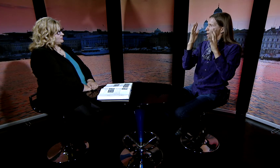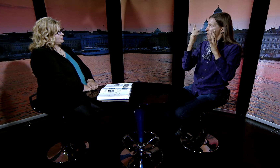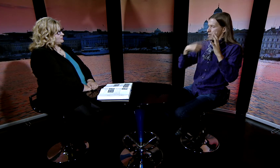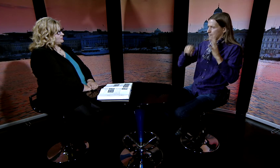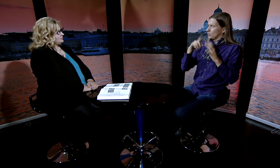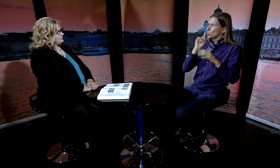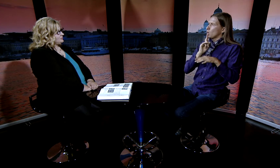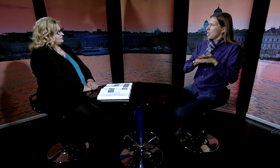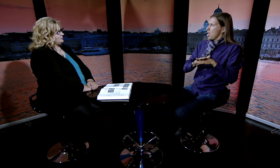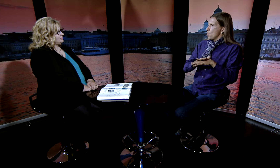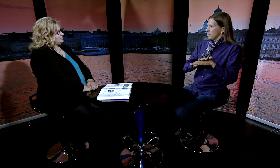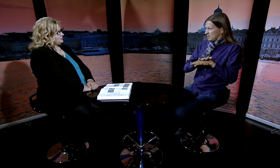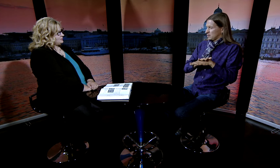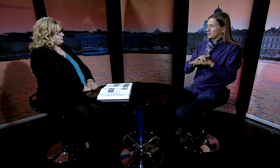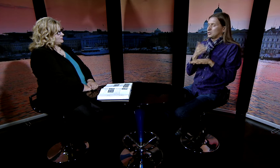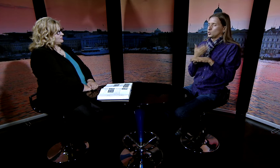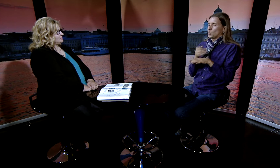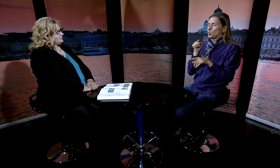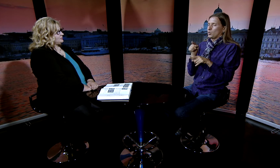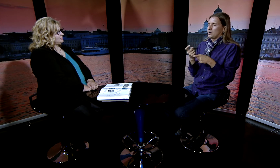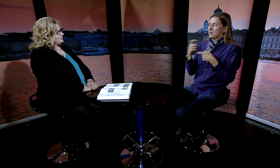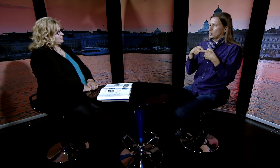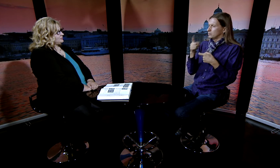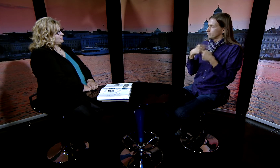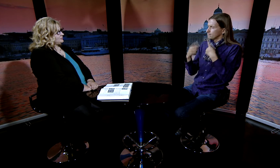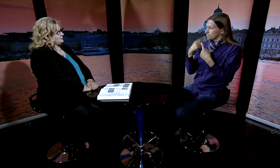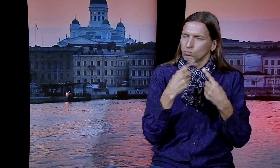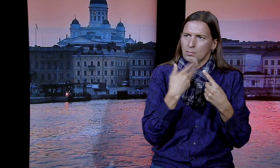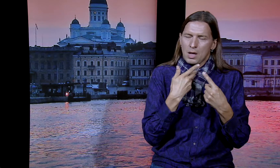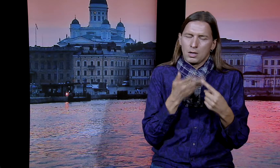toimitetussa ensimmäisessä kolmiosaisessa kuvasanakirjassa.